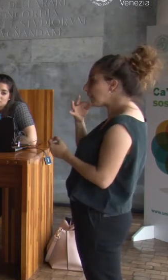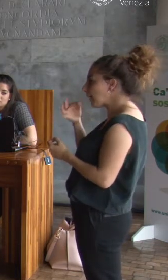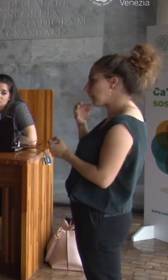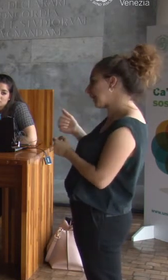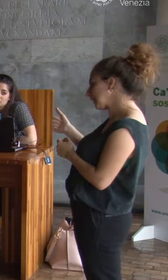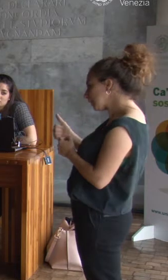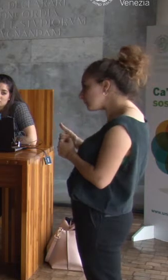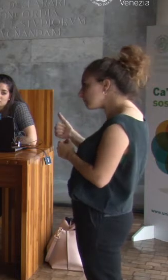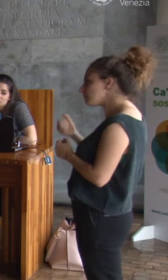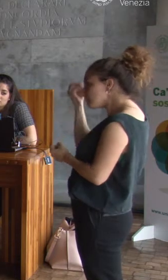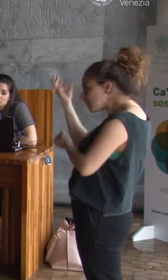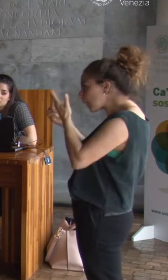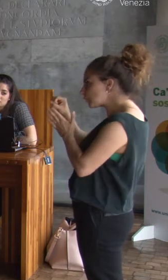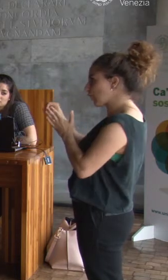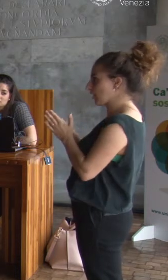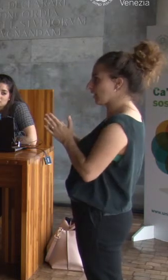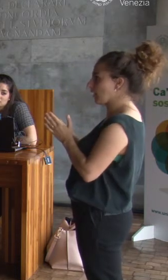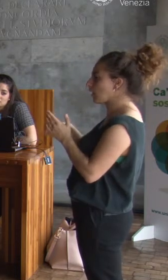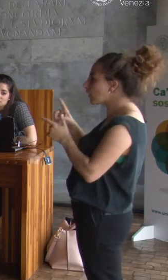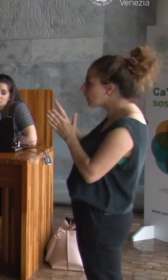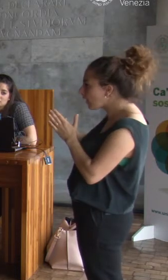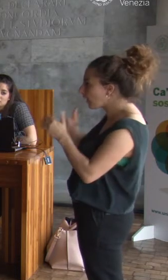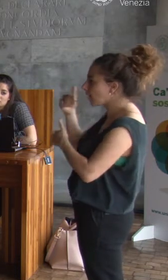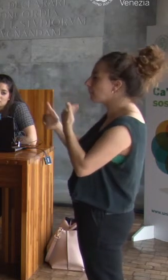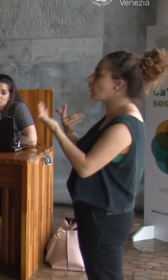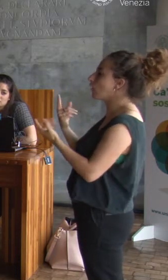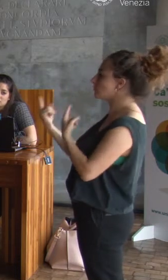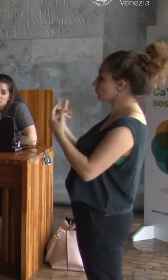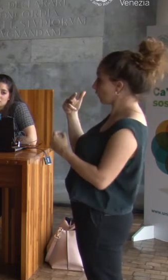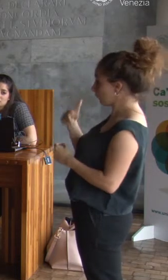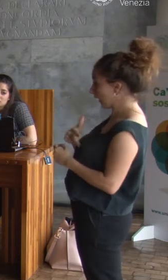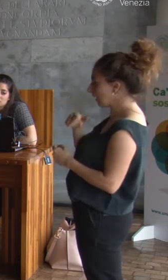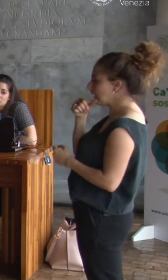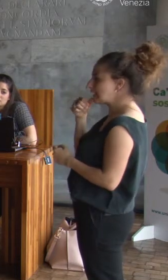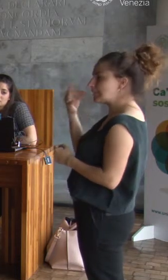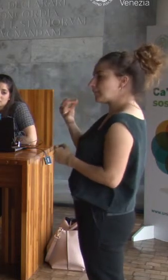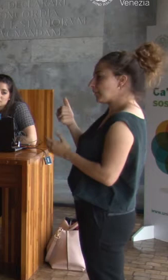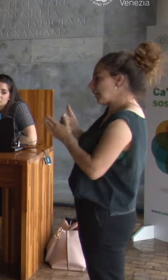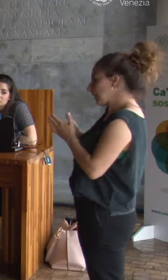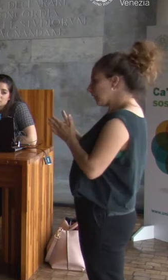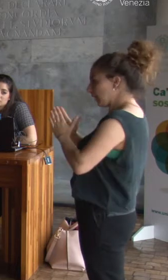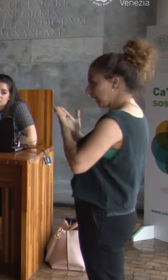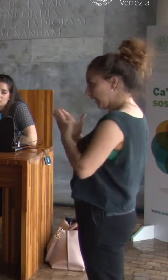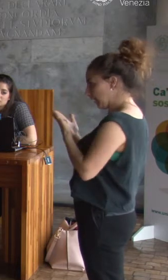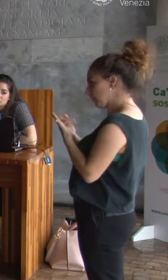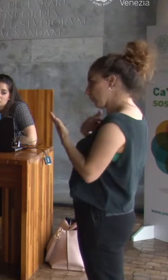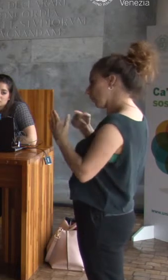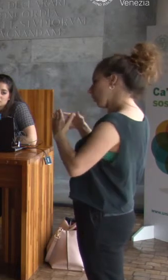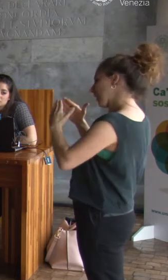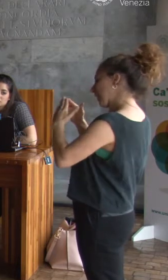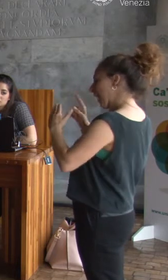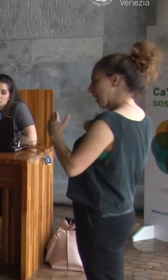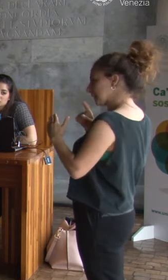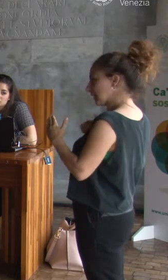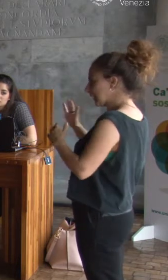inventare storie. Dopo un po' di tempo, in situazioni sociali, io ho sempre bisogno di isolarmi con i miei libri, il mio rifugio e la mia